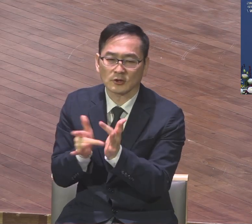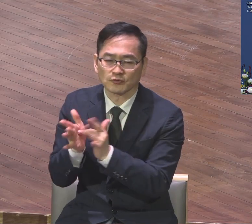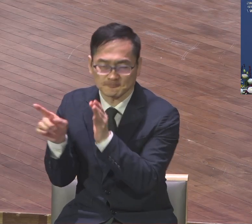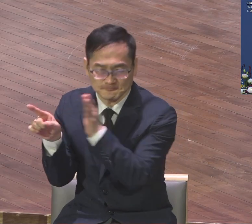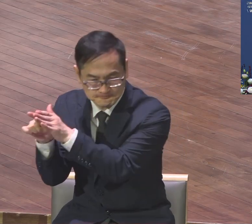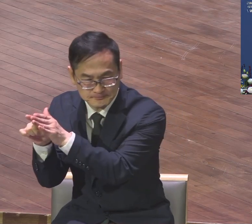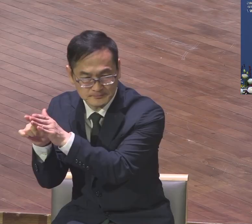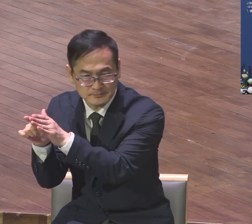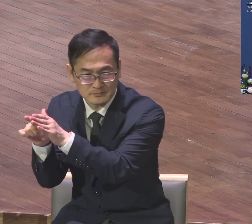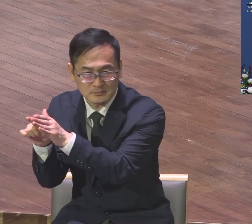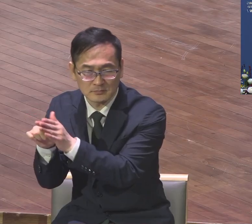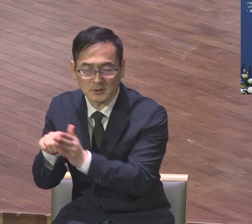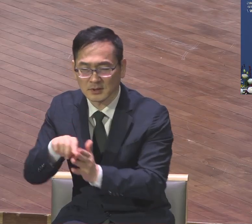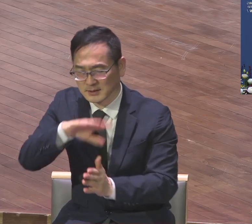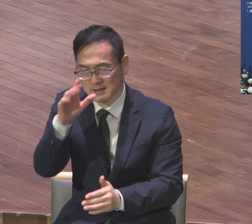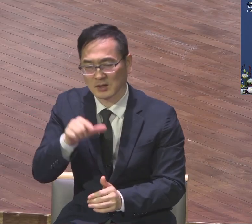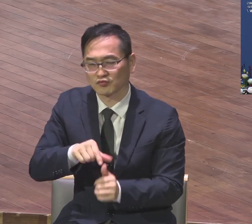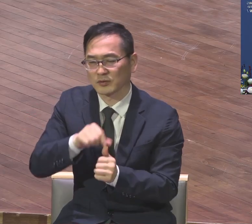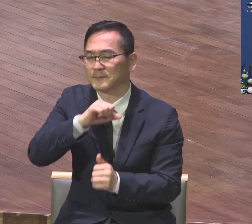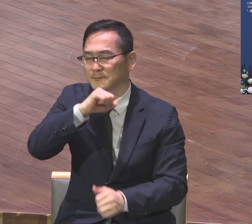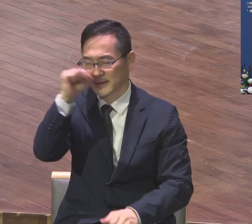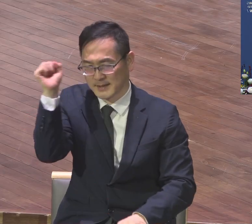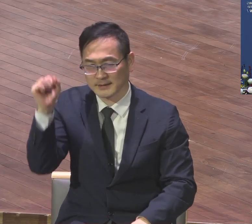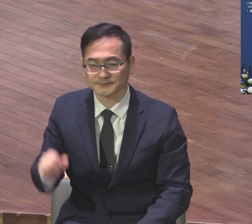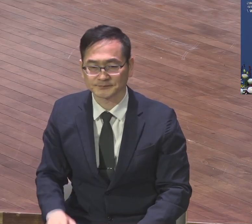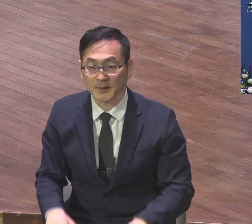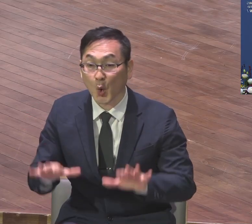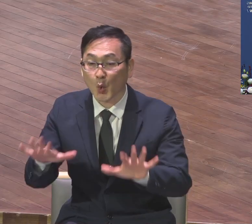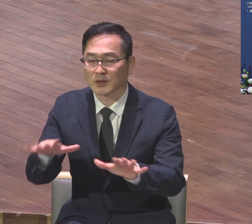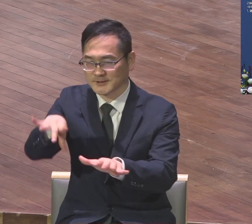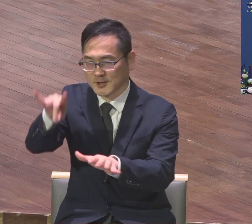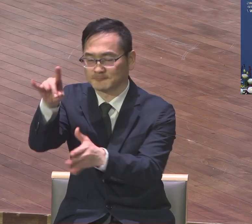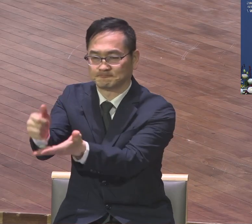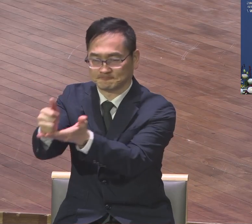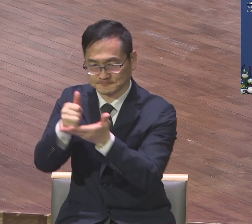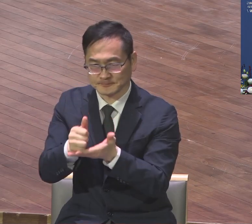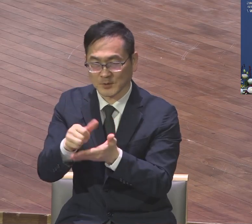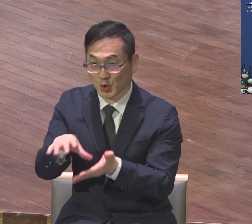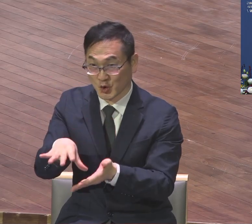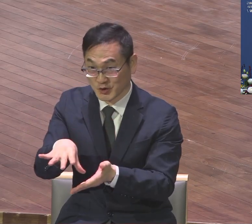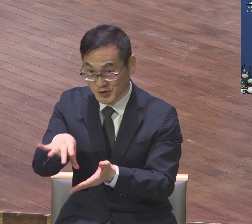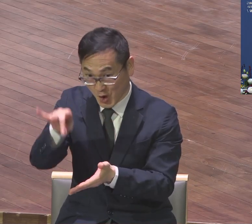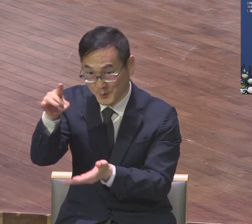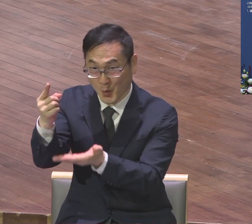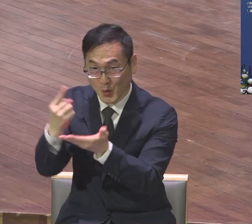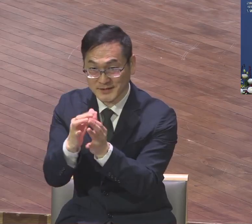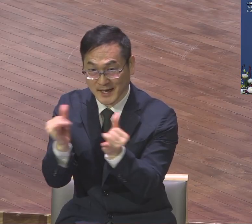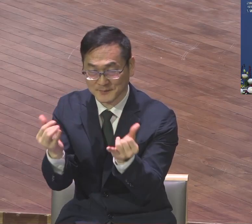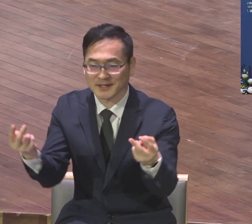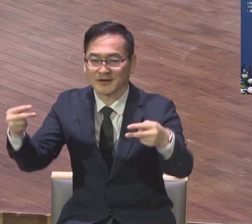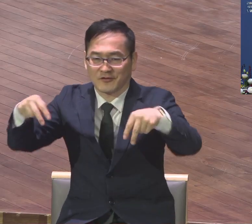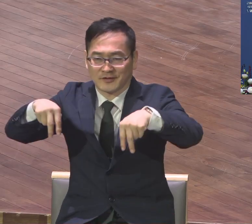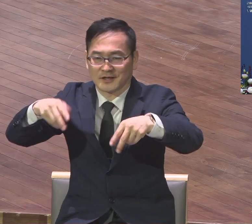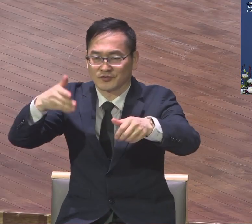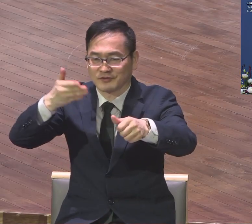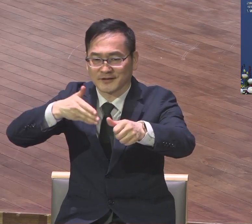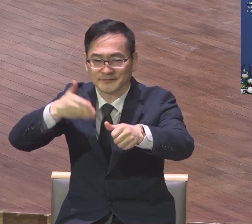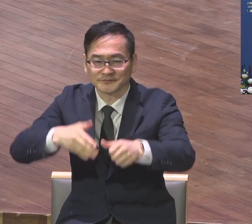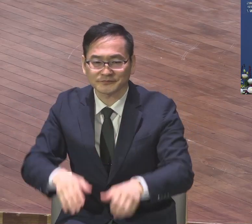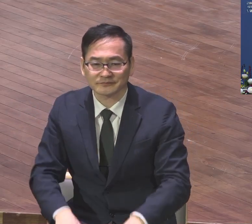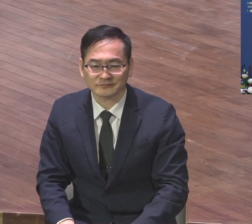기도를 따라해야 되는데, 오늘은 특별히 오늘 처음 초청 받으신 분들 그 자리에 일어서십시오. 일어서시면